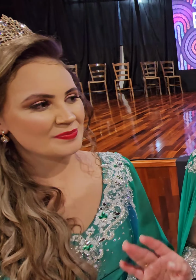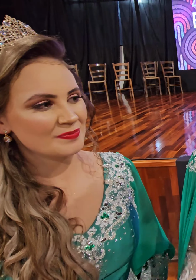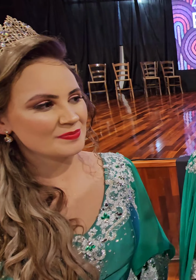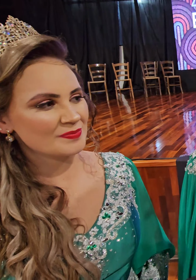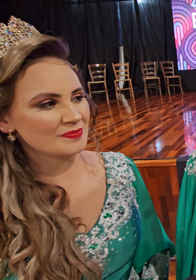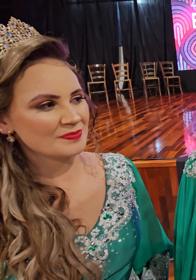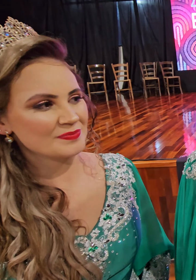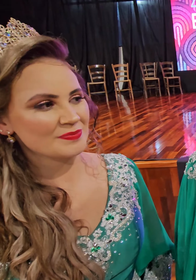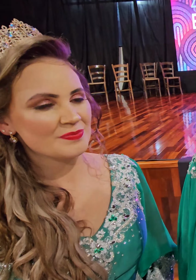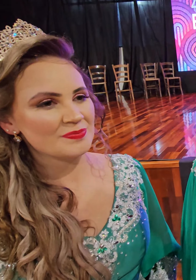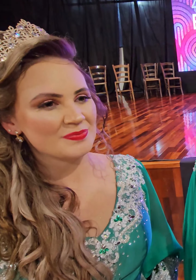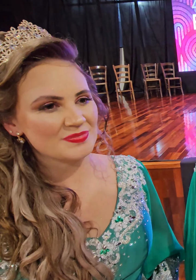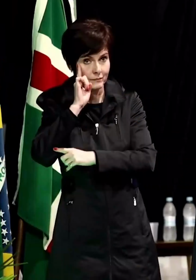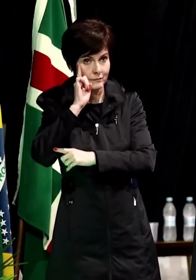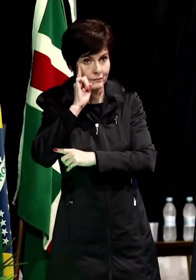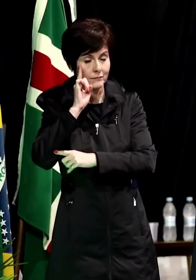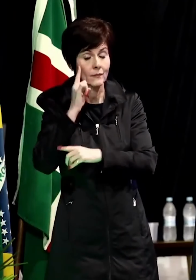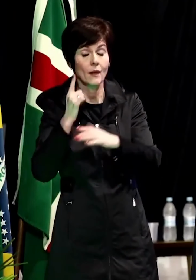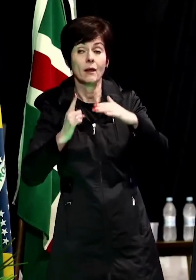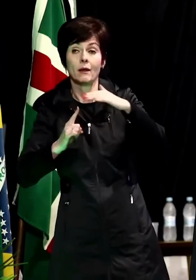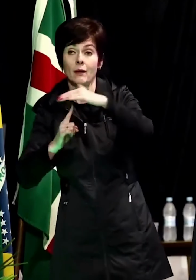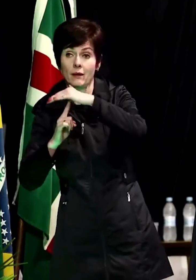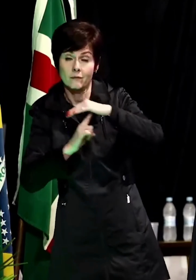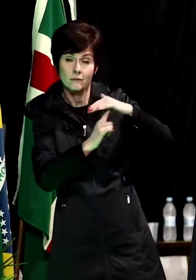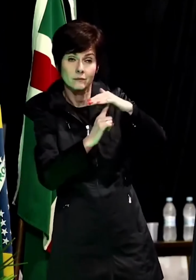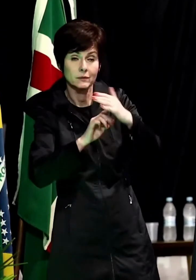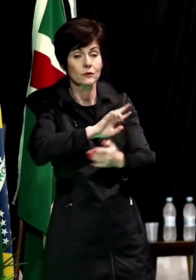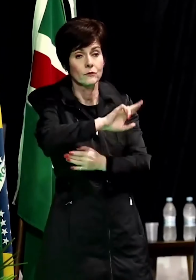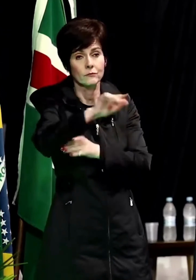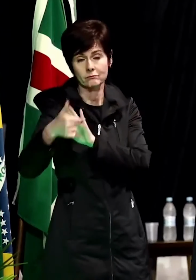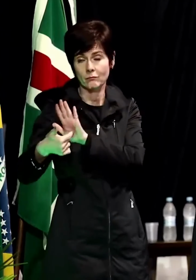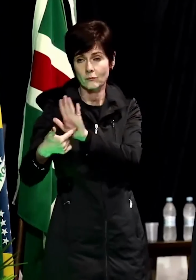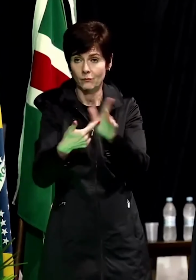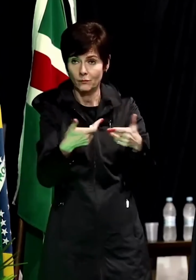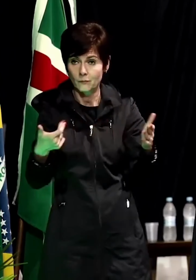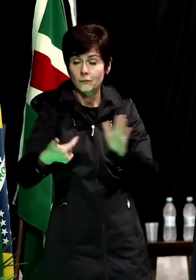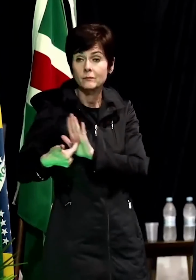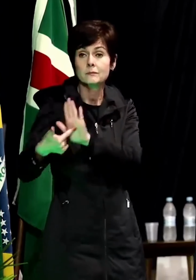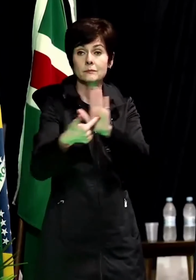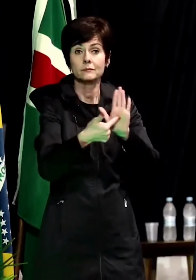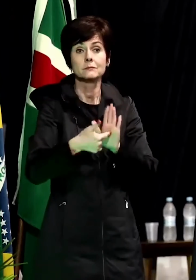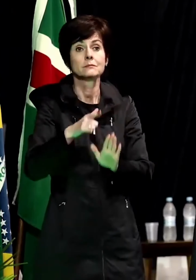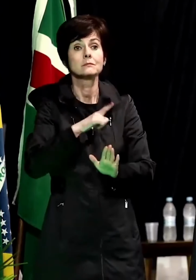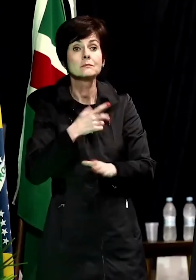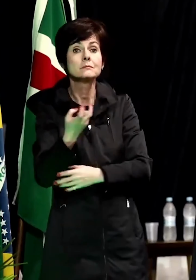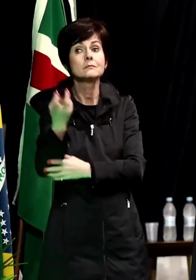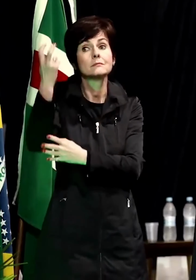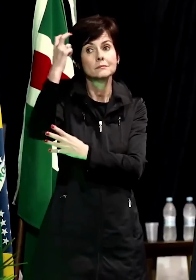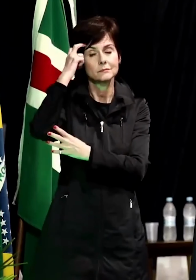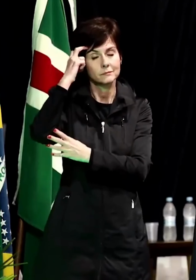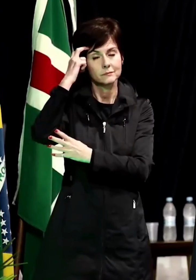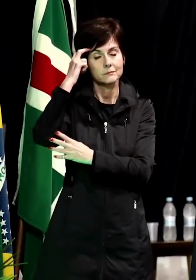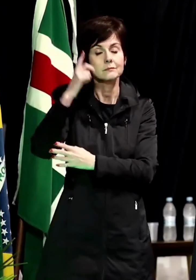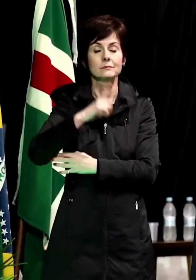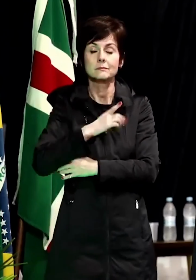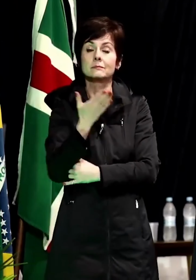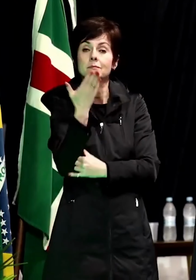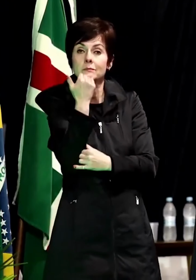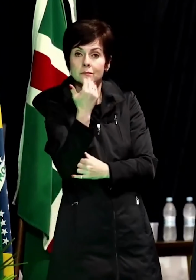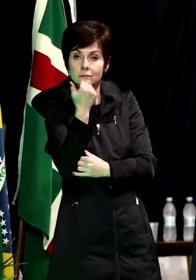dada a largada, né? Fizemos a abertura e que todos possam vir comemorar com nós. Estamos aguardando. Princesa, vou te pedir da expectativa, né? Para